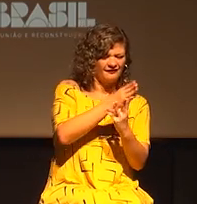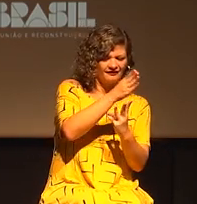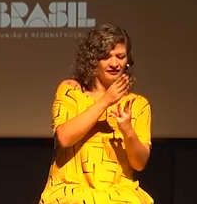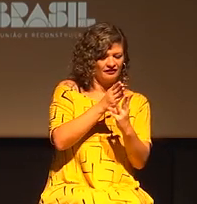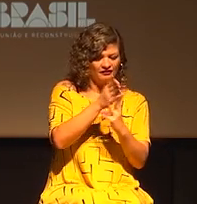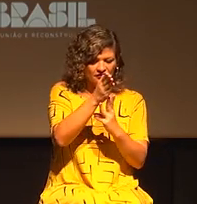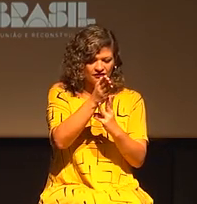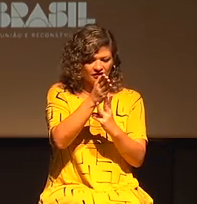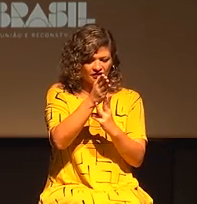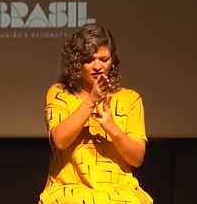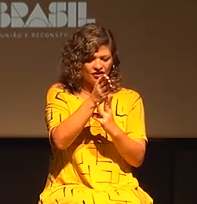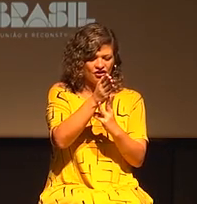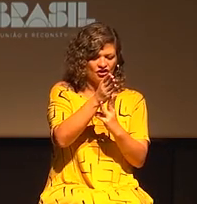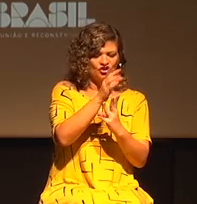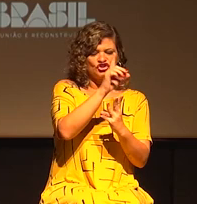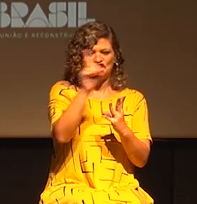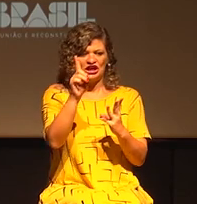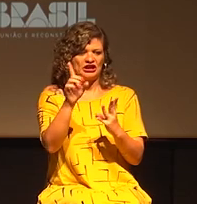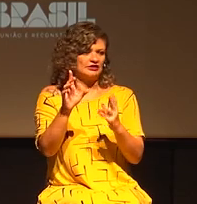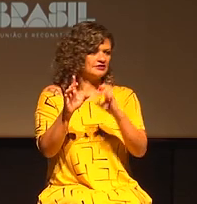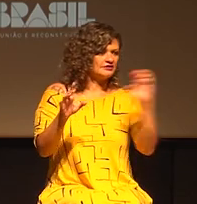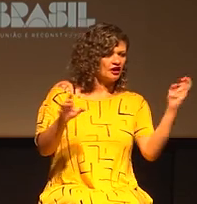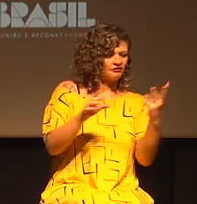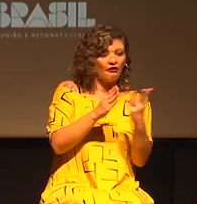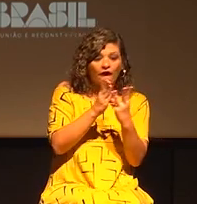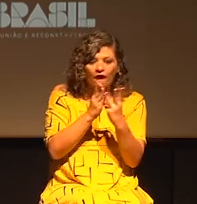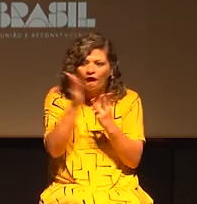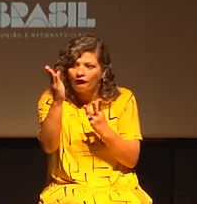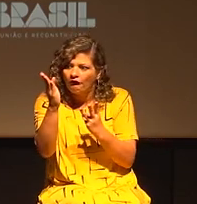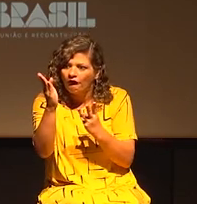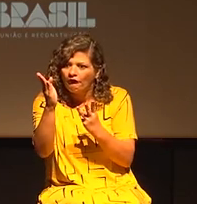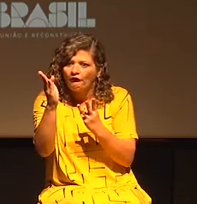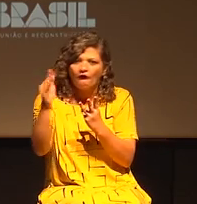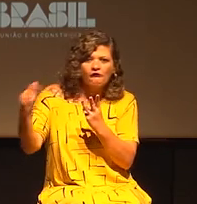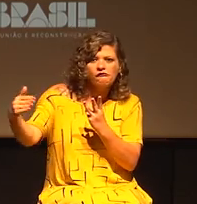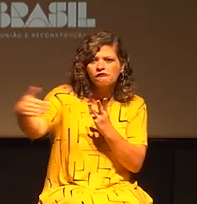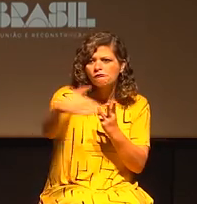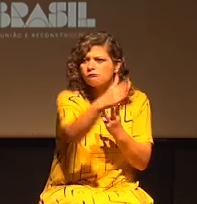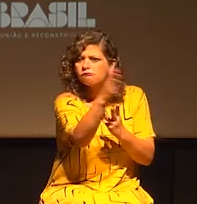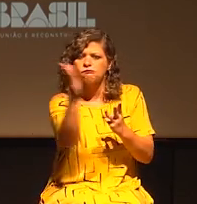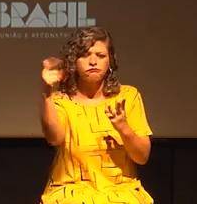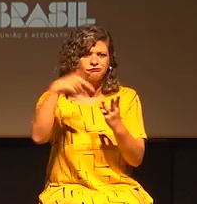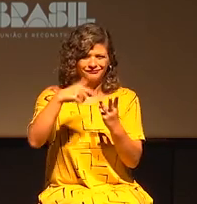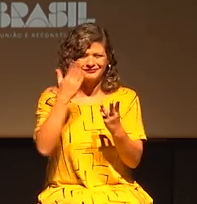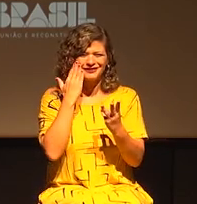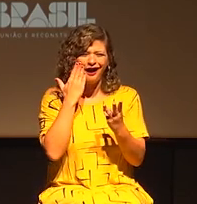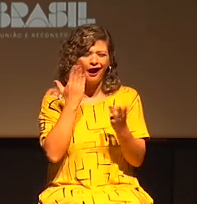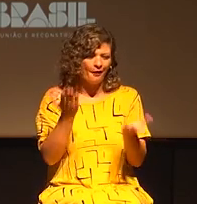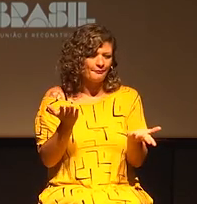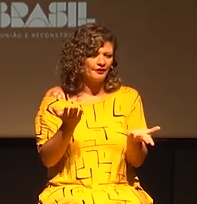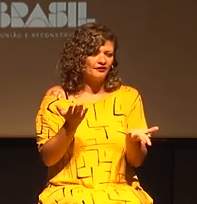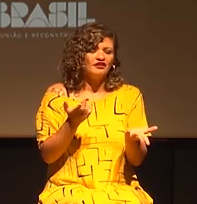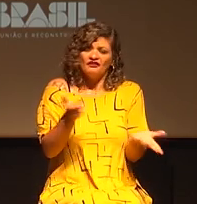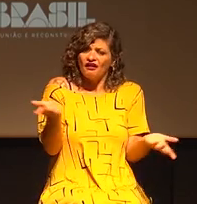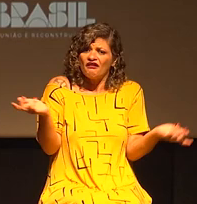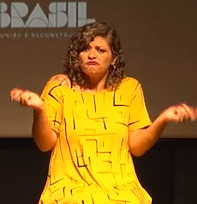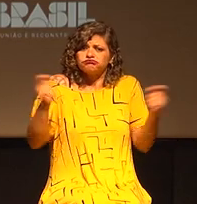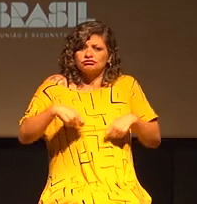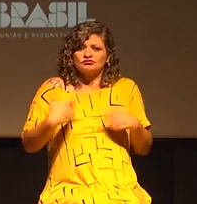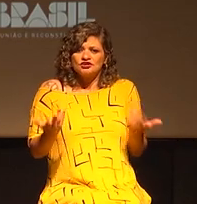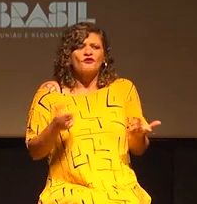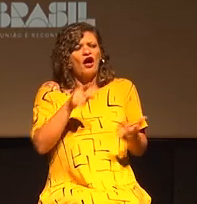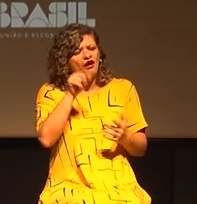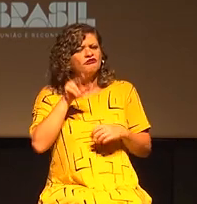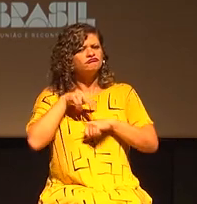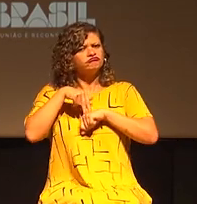tivesse duas e tudo mais é alternativa tentando correr por fora né mas enfim era alguém que tinha essa posição de